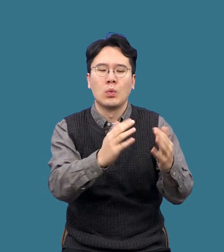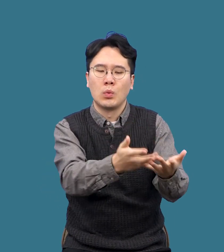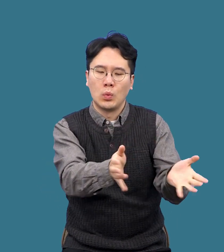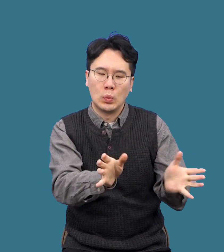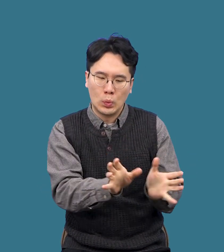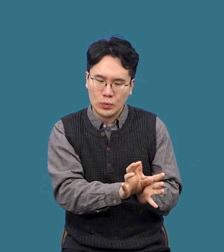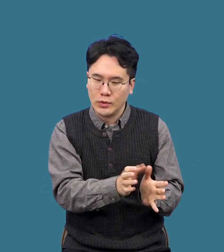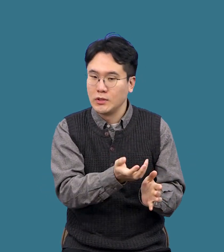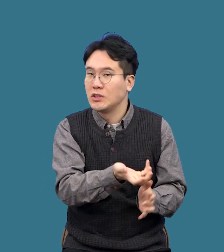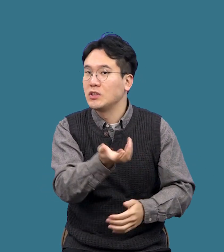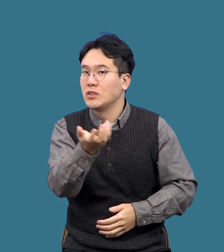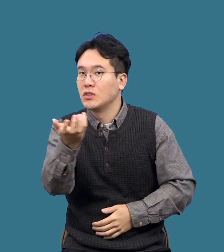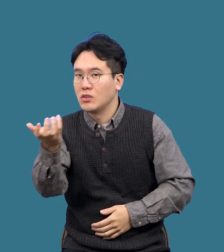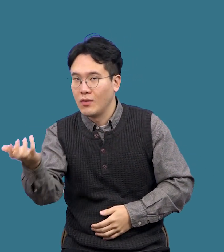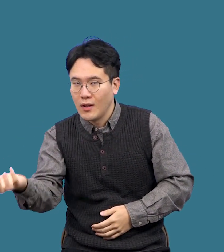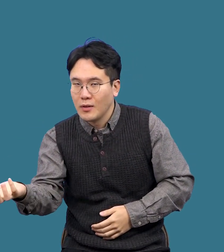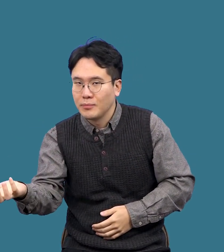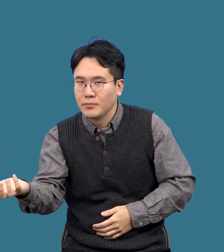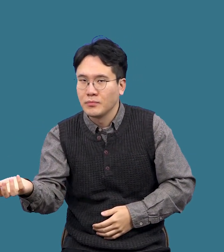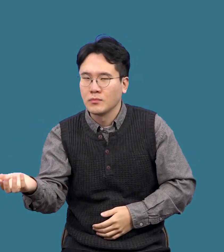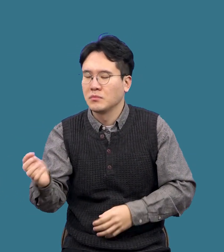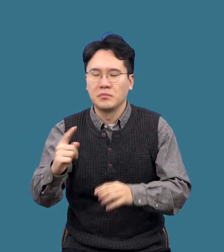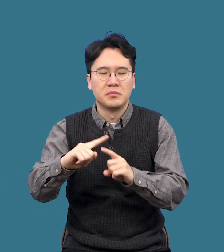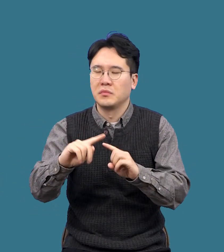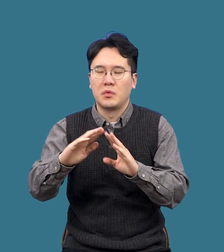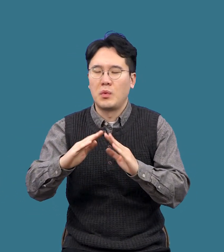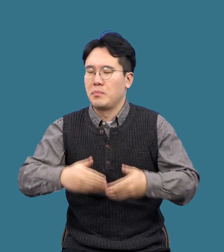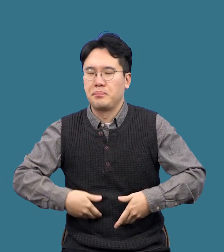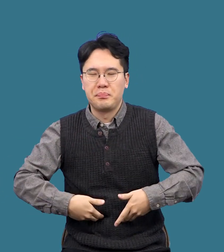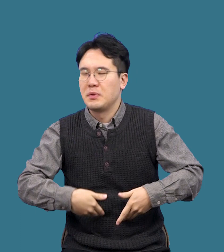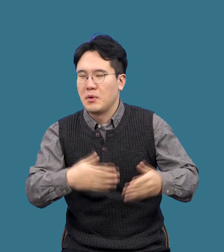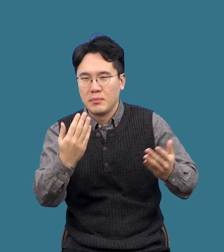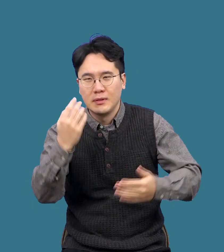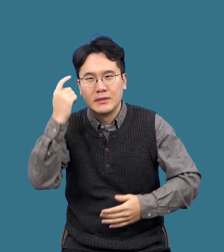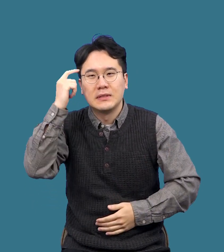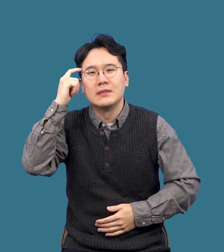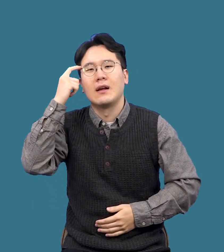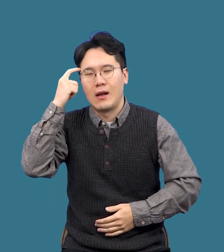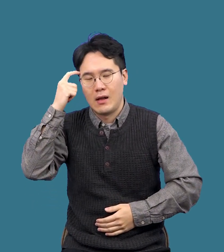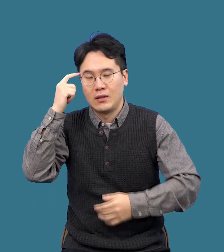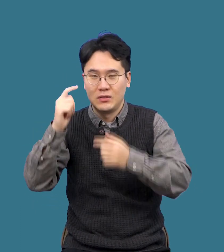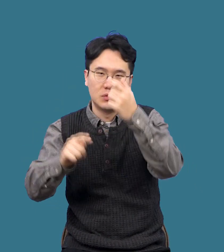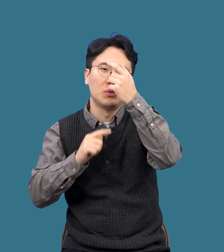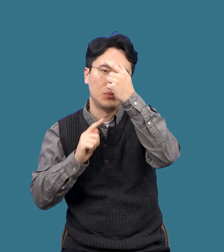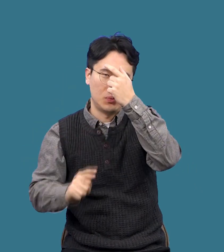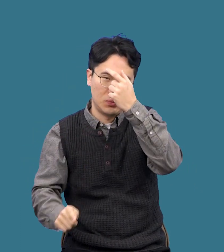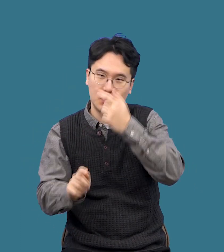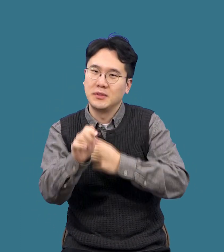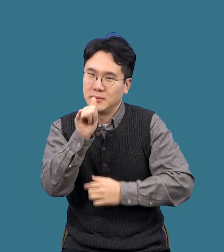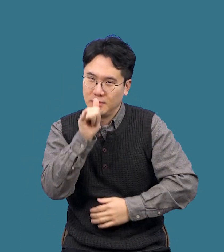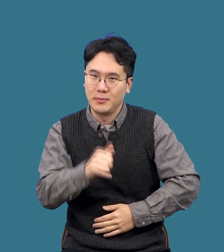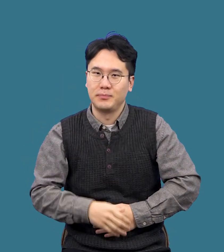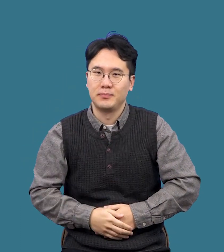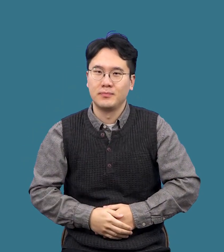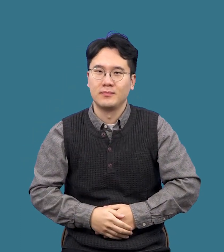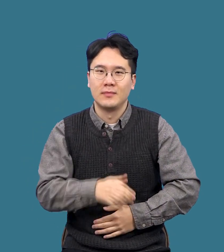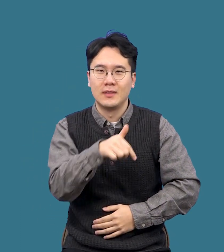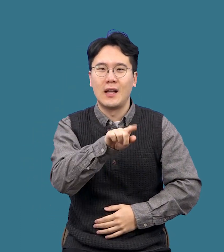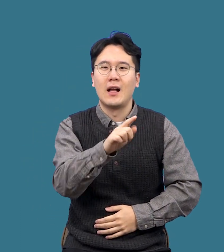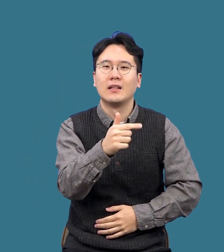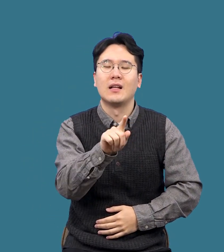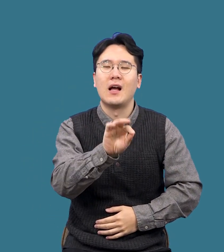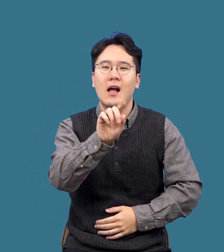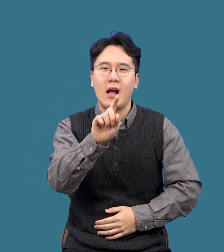무교회주의자들로 살아가려고 하는 사람들, 혹은 최근에는 가나안 교인, 가나안을 거꾸로 읽으면 안나가